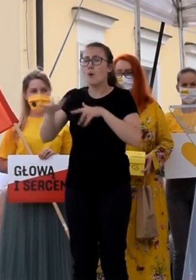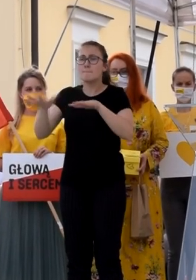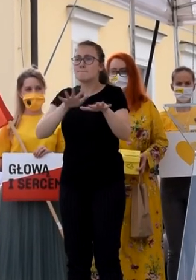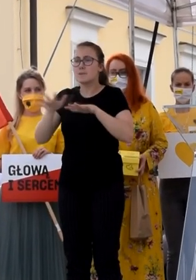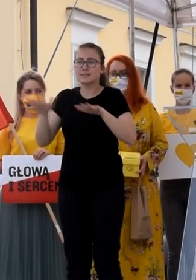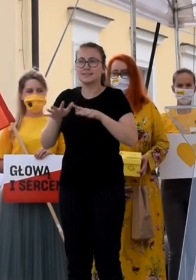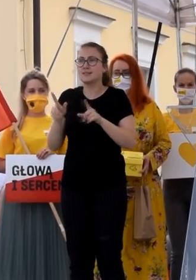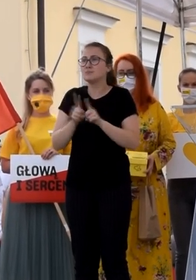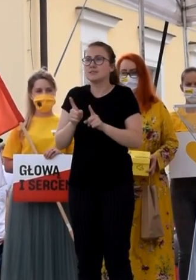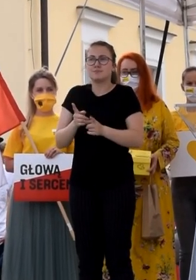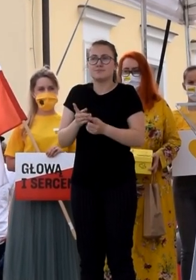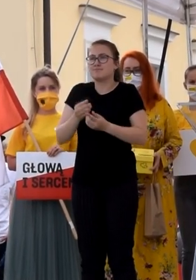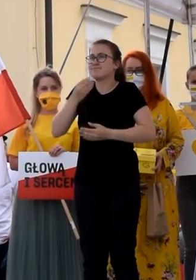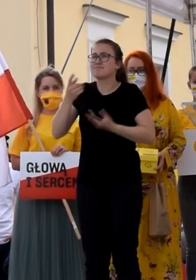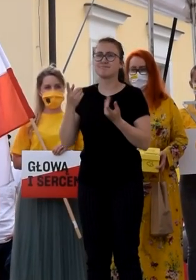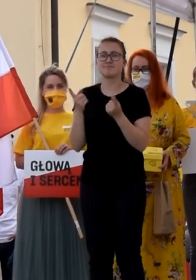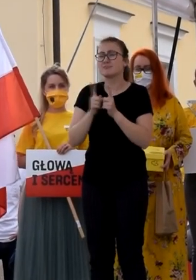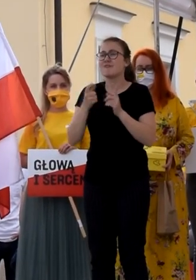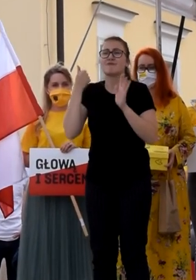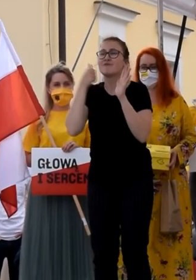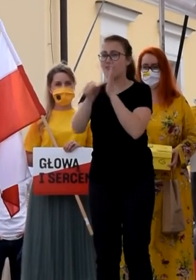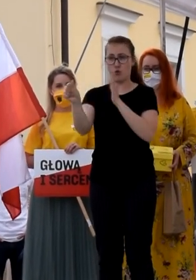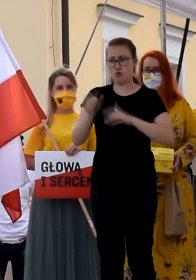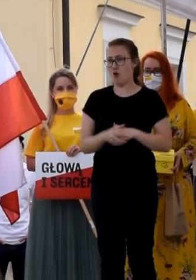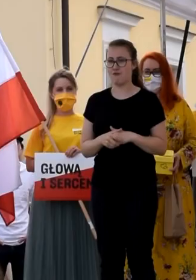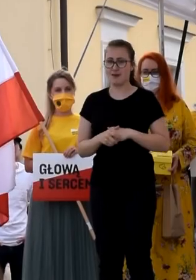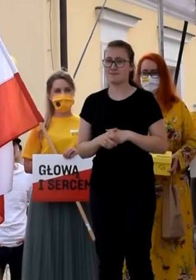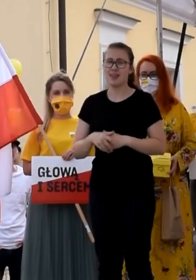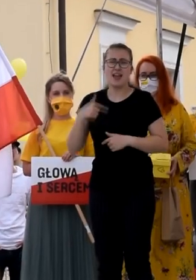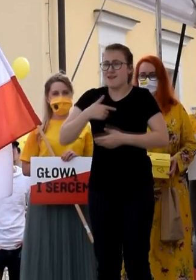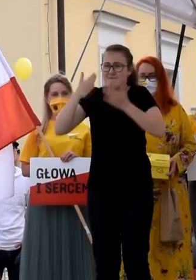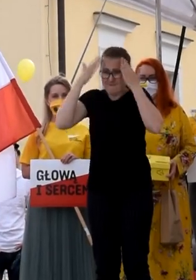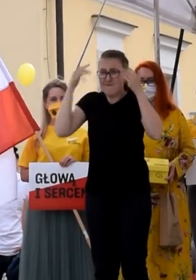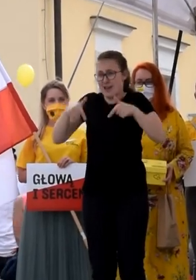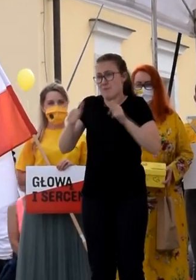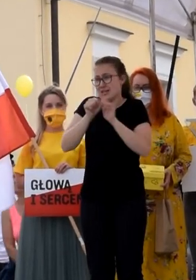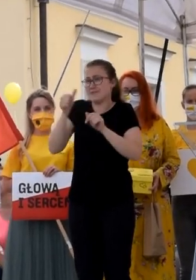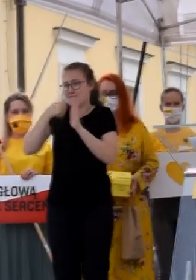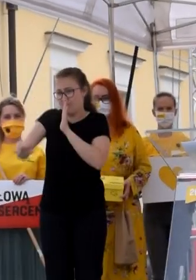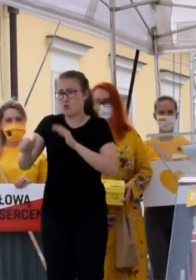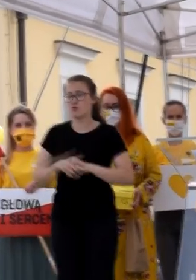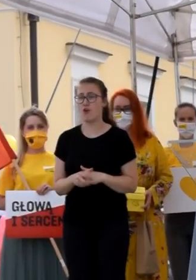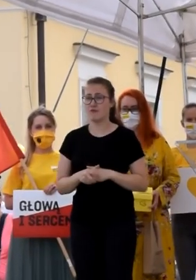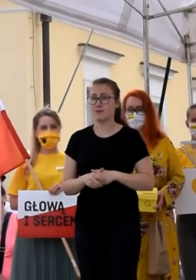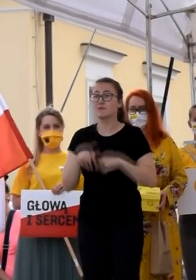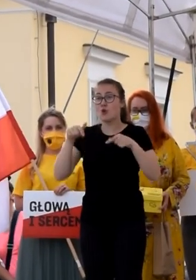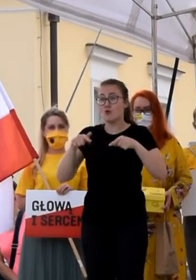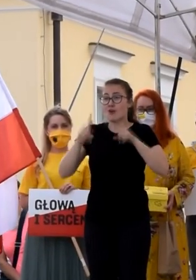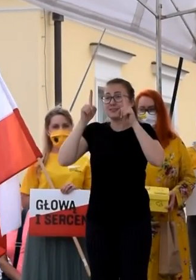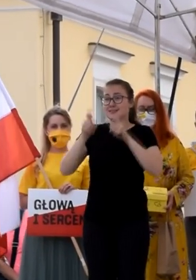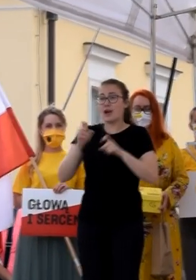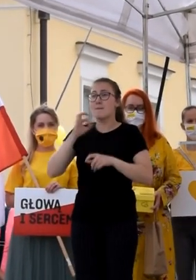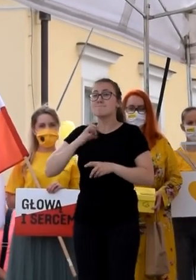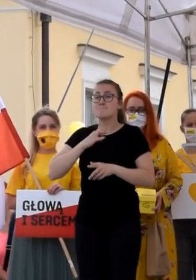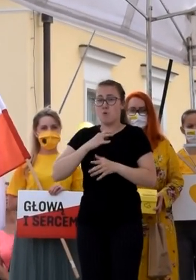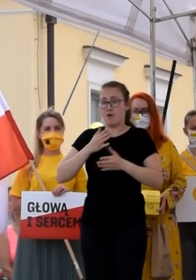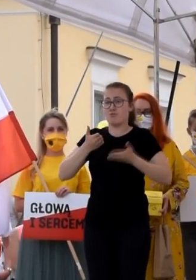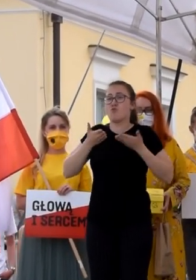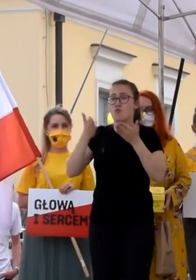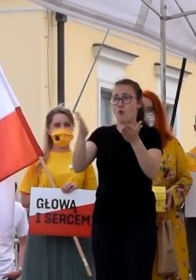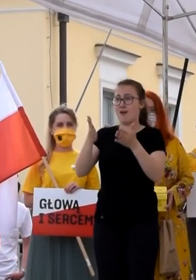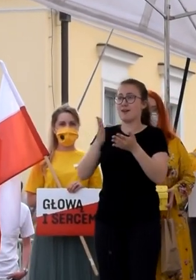absolutnie niezwykłe. Dla mnie to jest oczywiste. Tu zaczęła się, jak już wspomniałem, moja droga w świat.